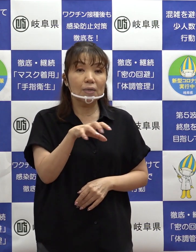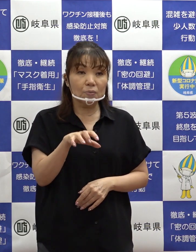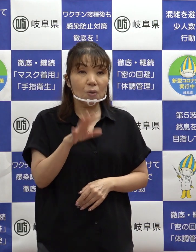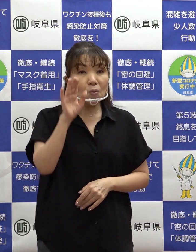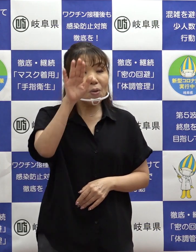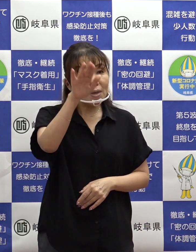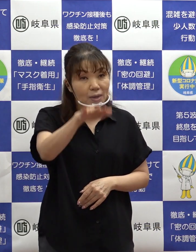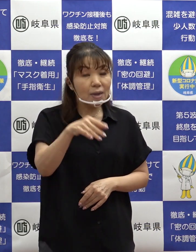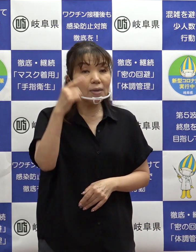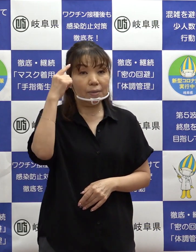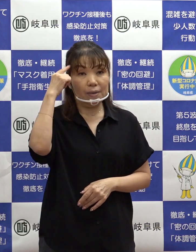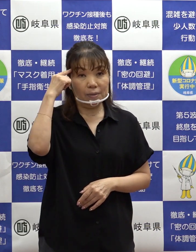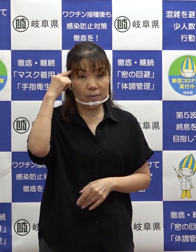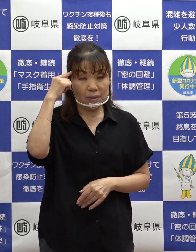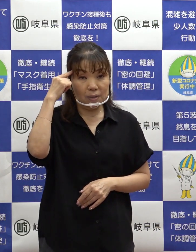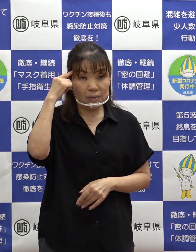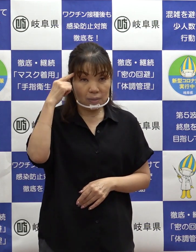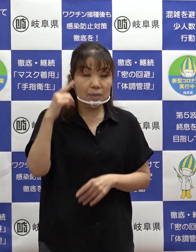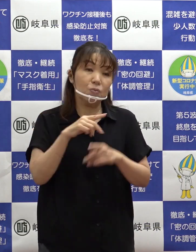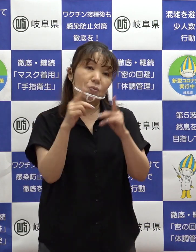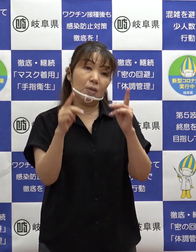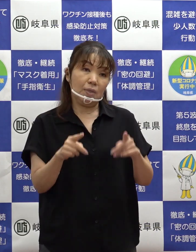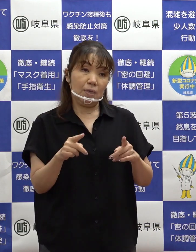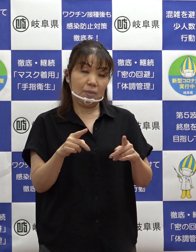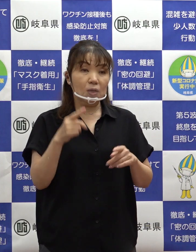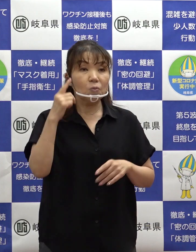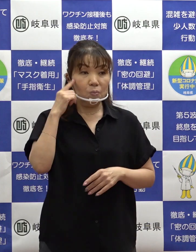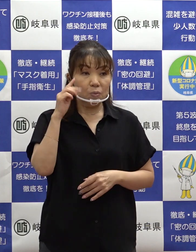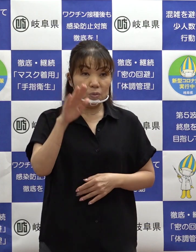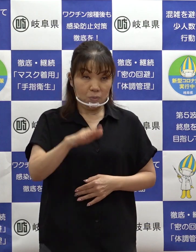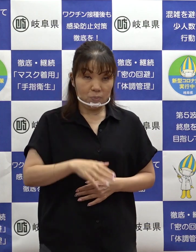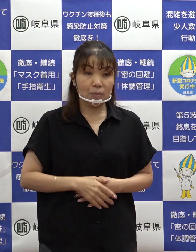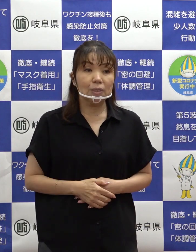から考えなきゃいけない課題だというふうに思っております。